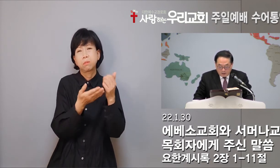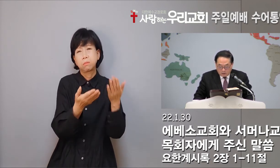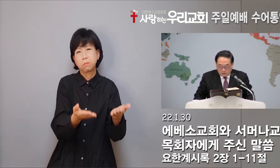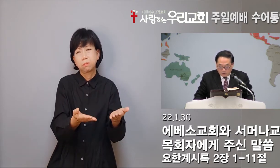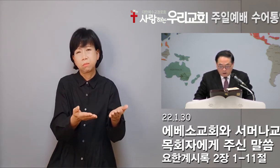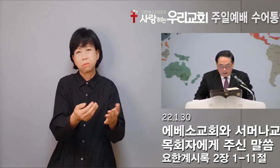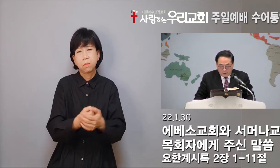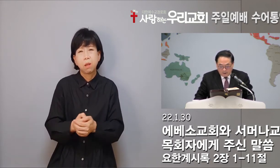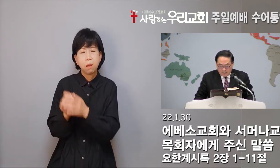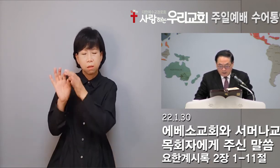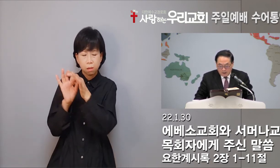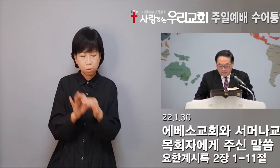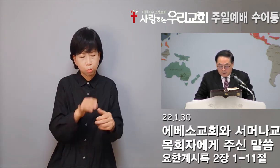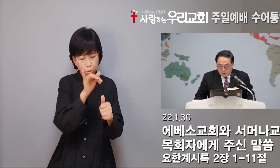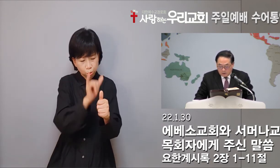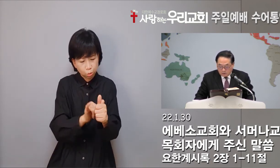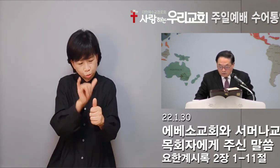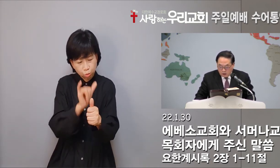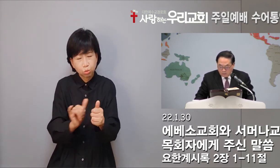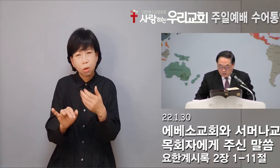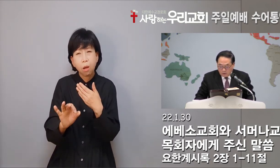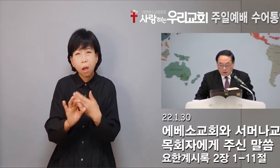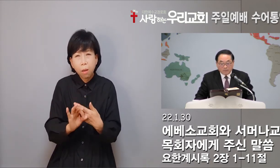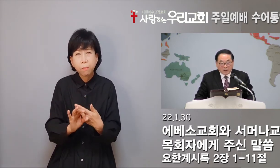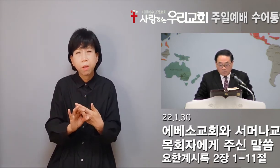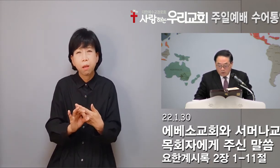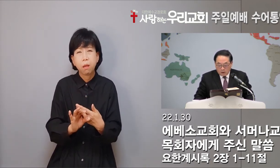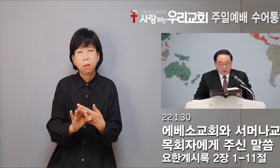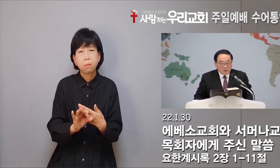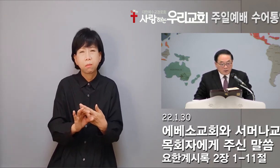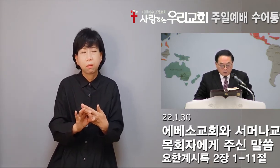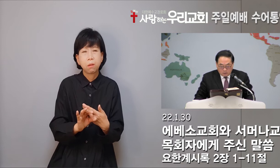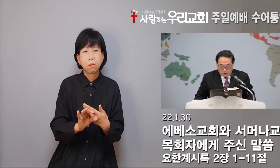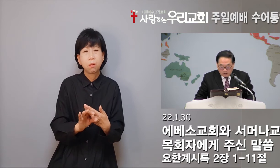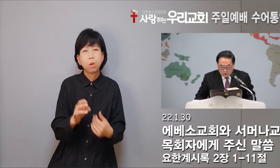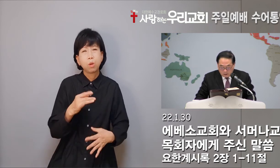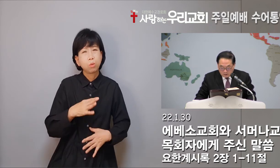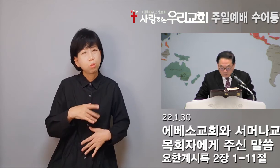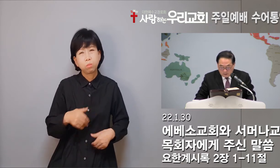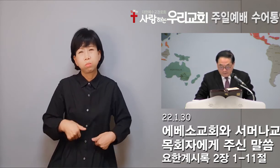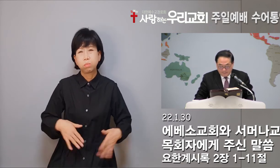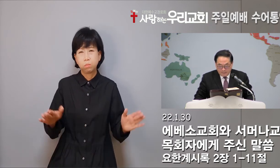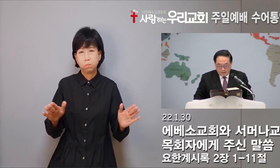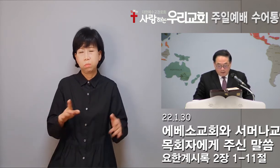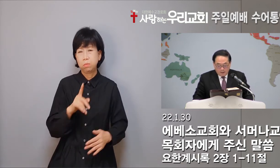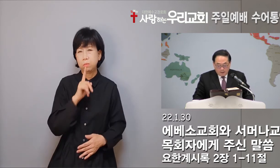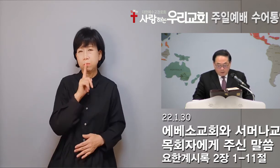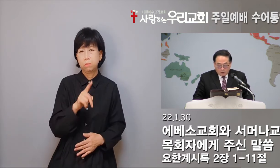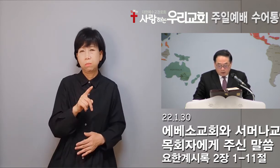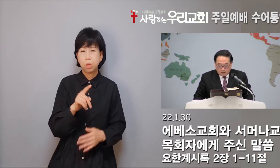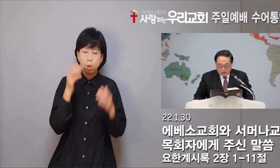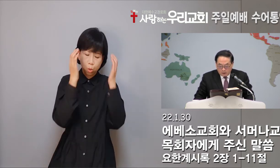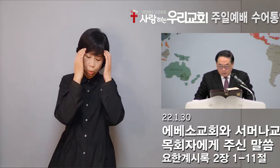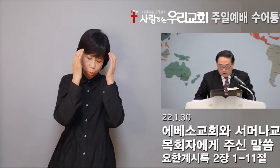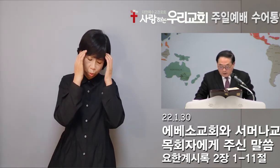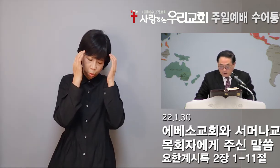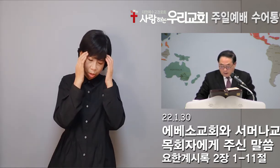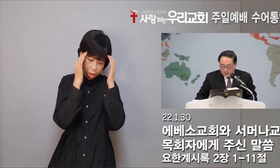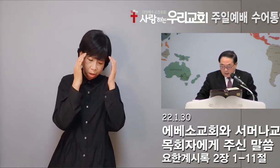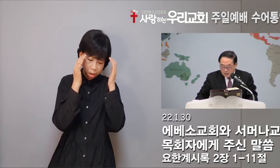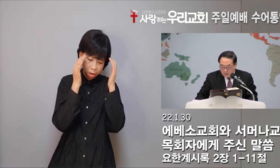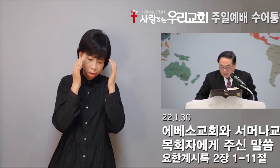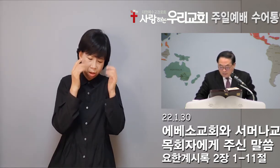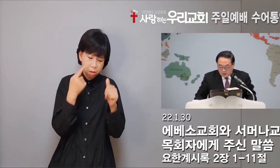만일 계속 충성한다면 미래를 두려워할 필요가 없다고 신자들도 격려했습니다. 고난의 시기로